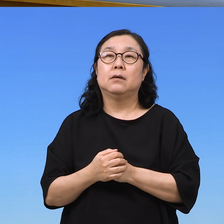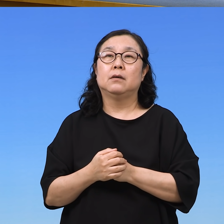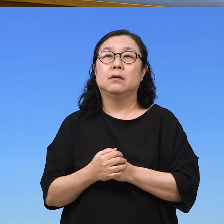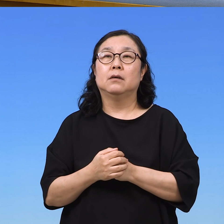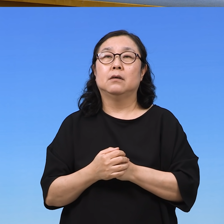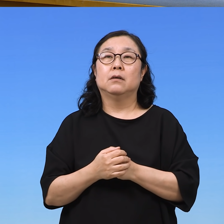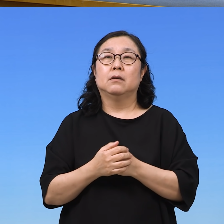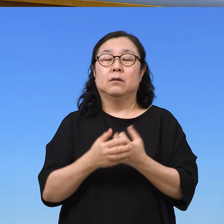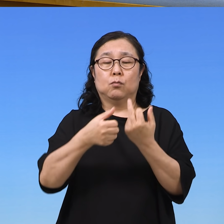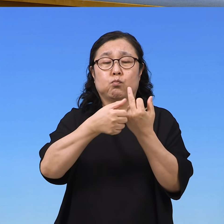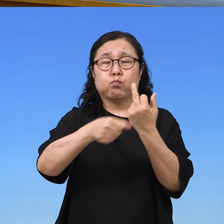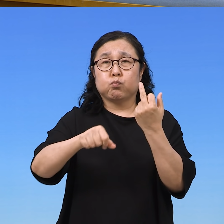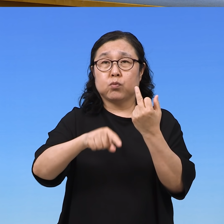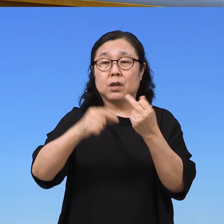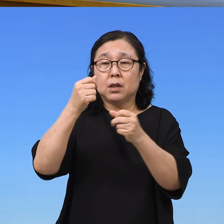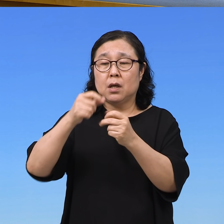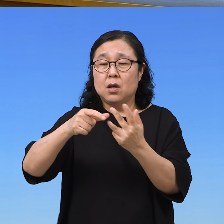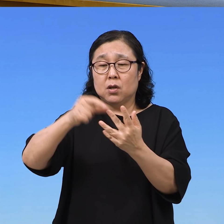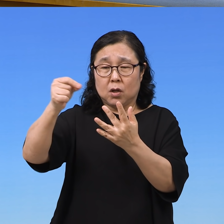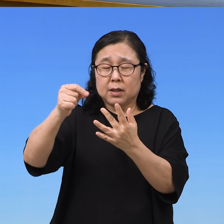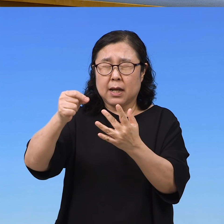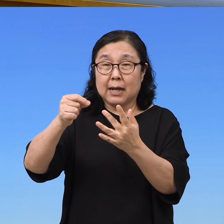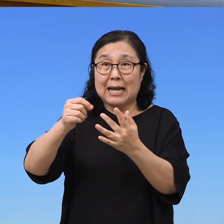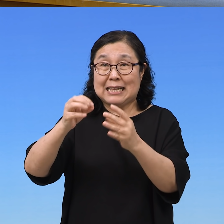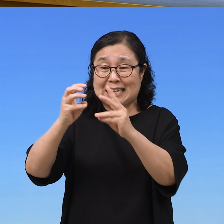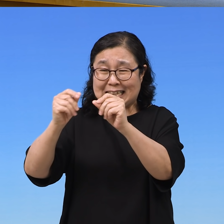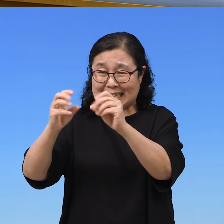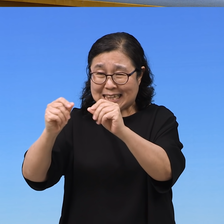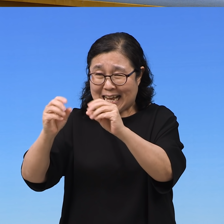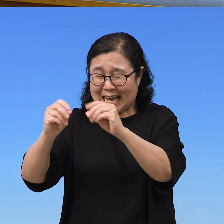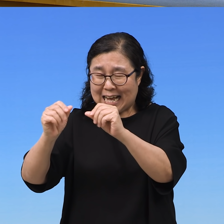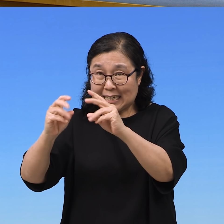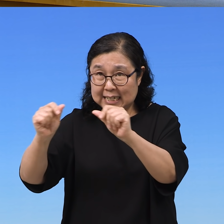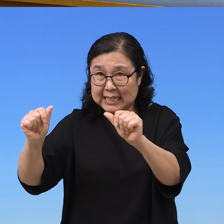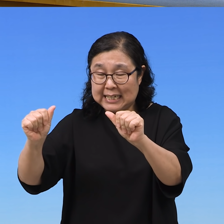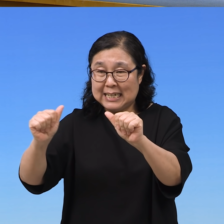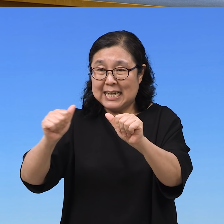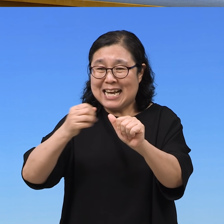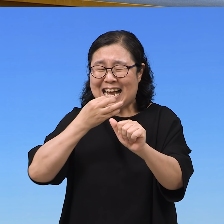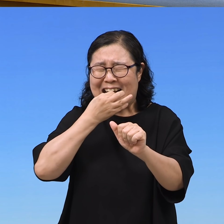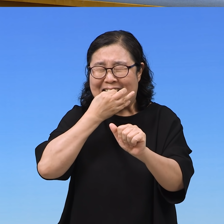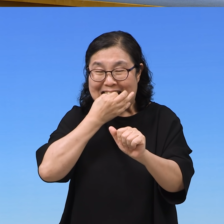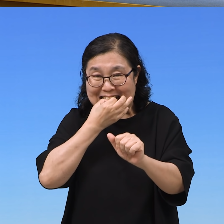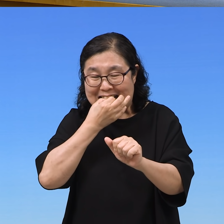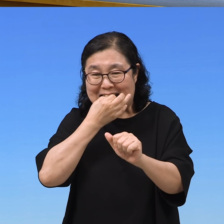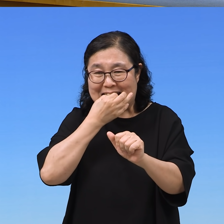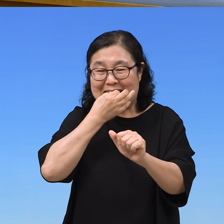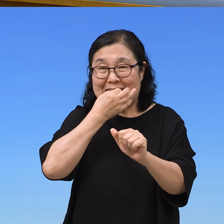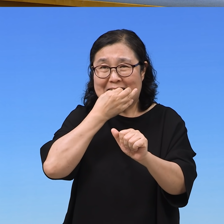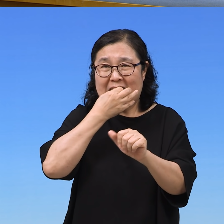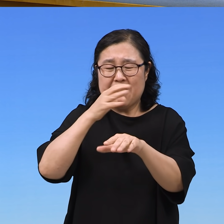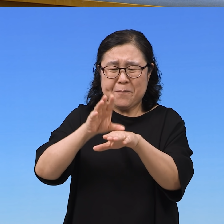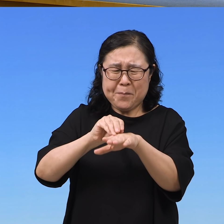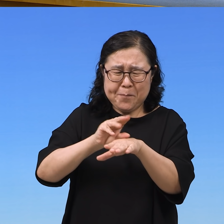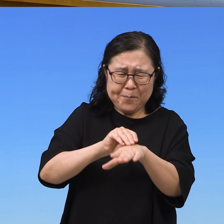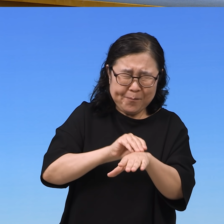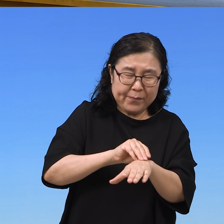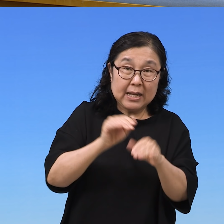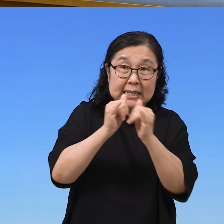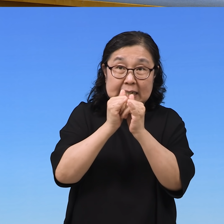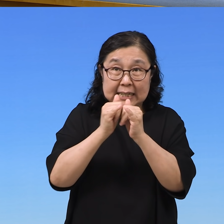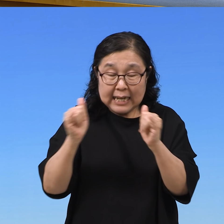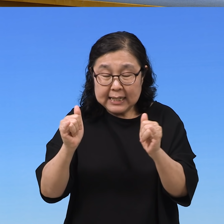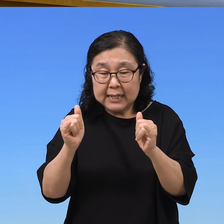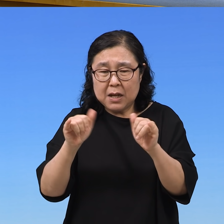지금 롯이 선택한 그 땅은 탐욕에 찌든 자들이 모두 호시탐탐 노리던 그야말로